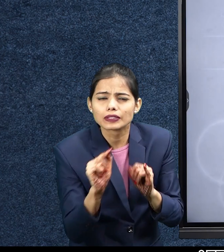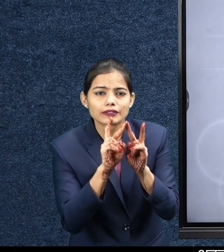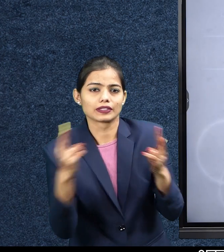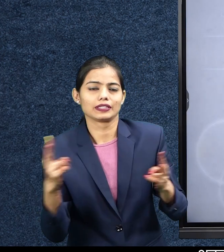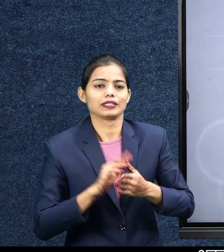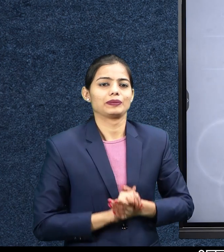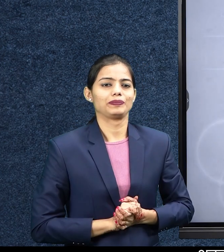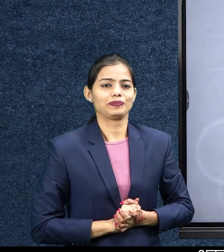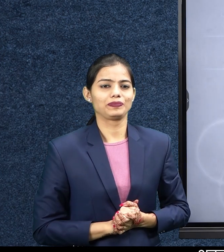घ्यावे.